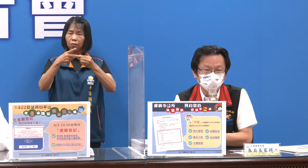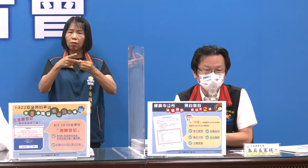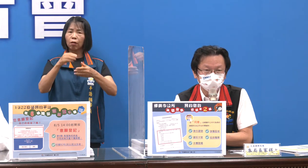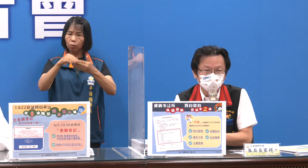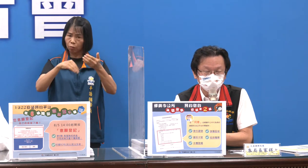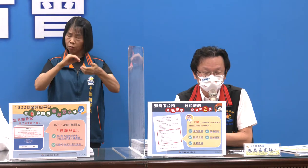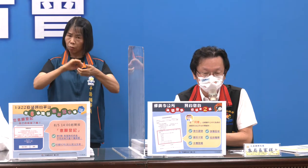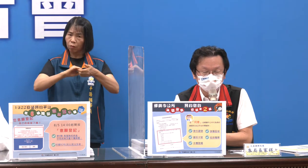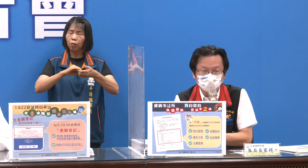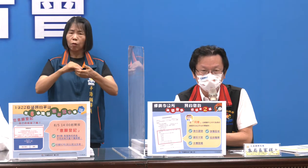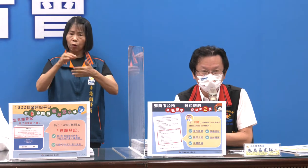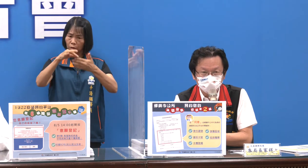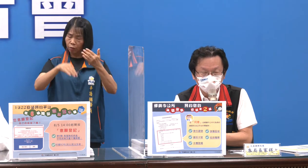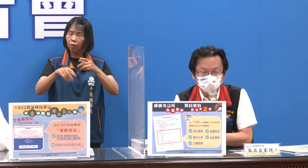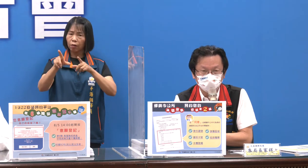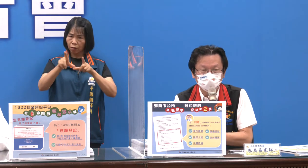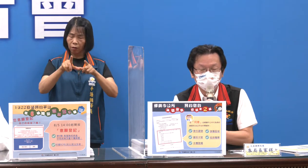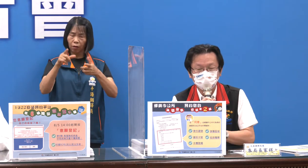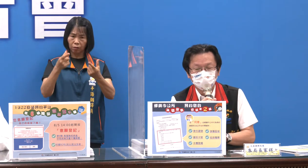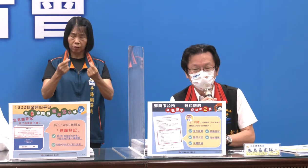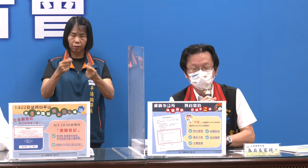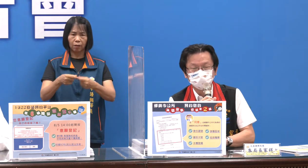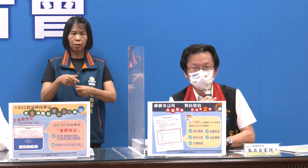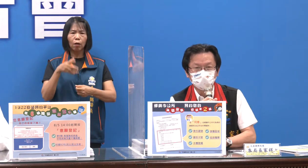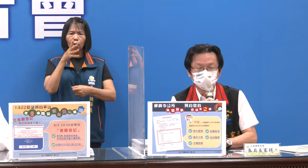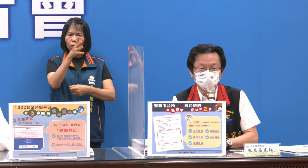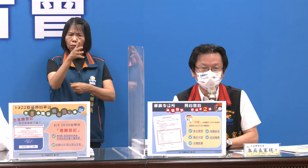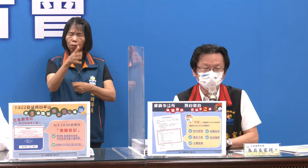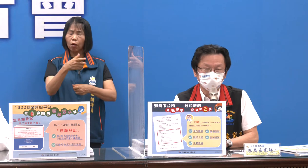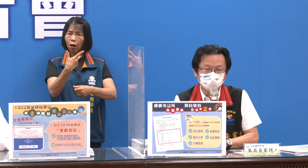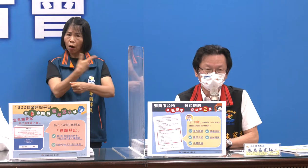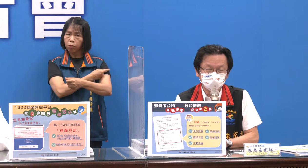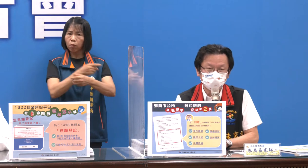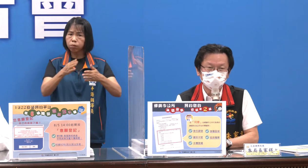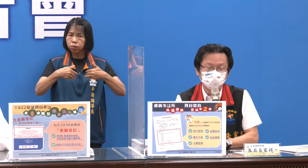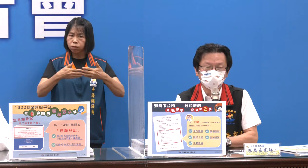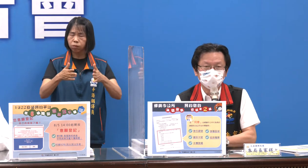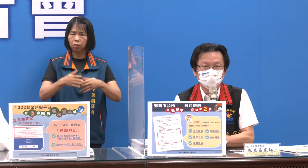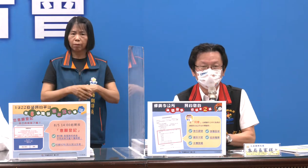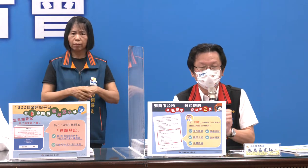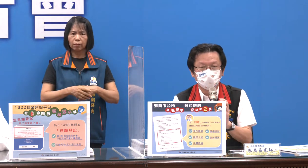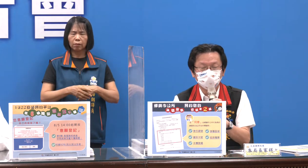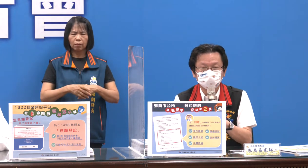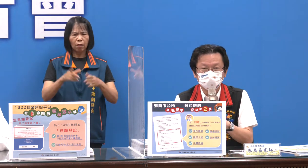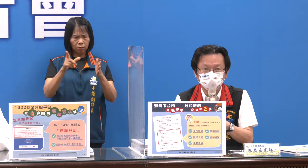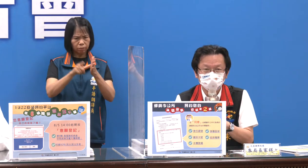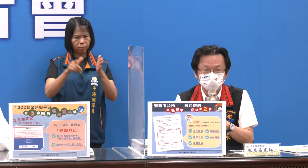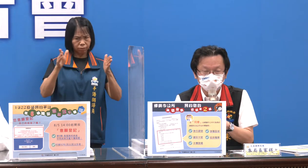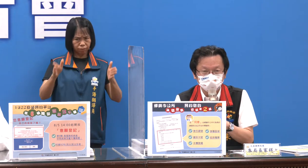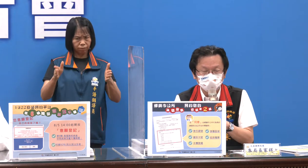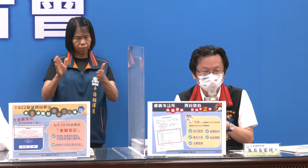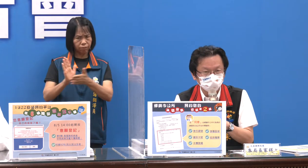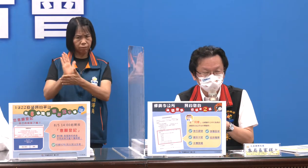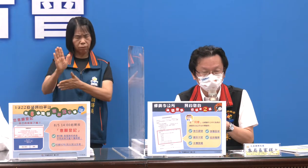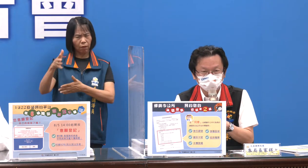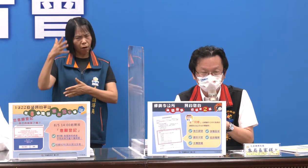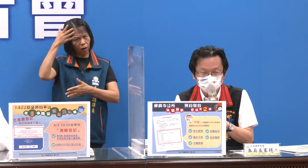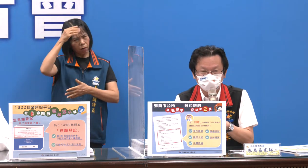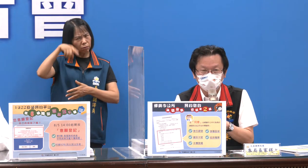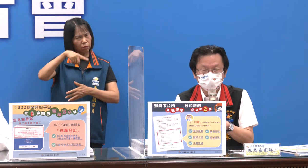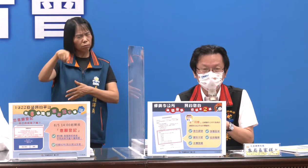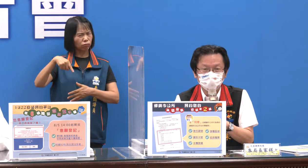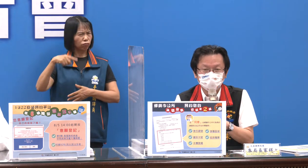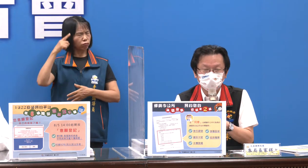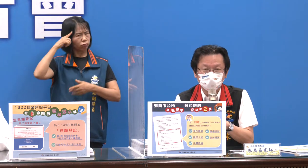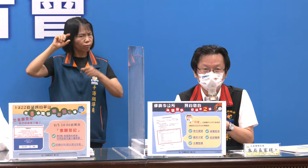是否有施打的意愿因为我们知道经过了这段时间之后或许我们有些玩家会有一些不同的